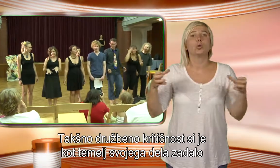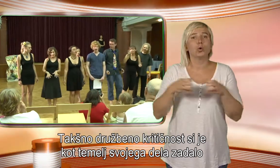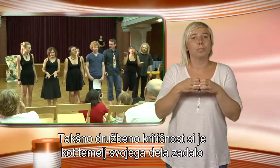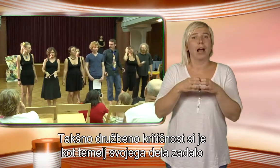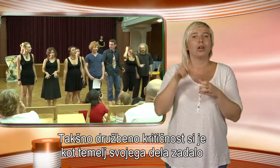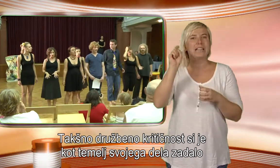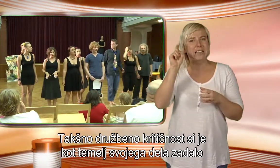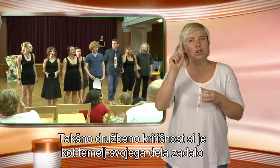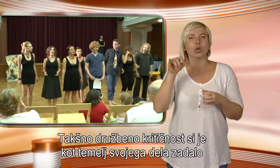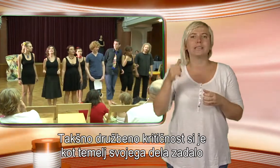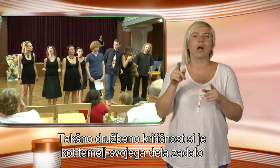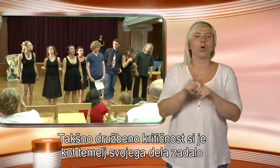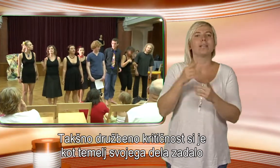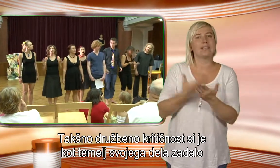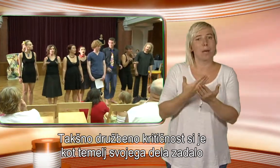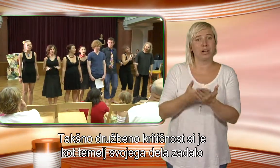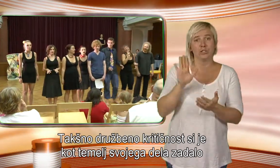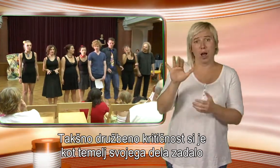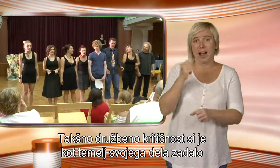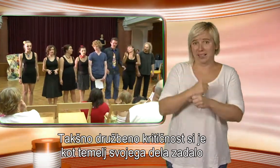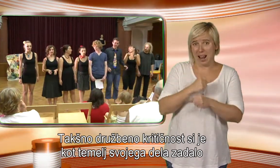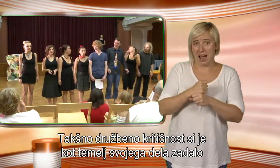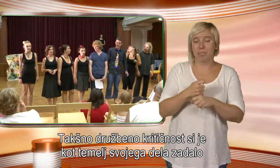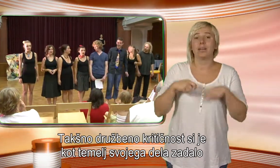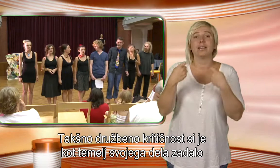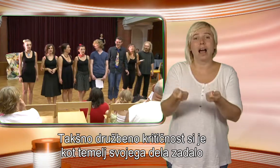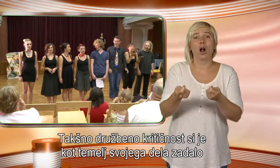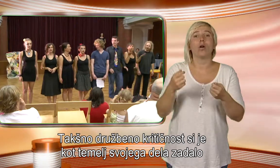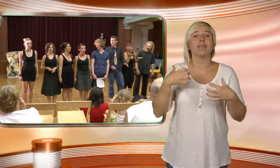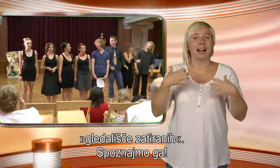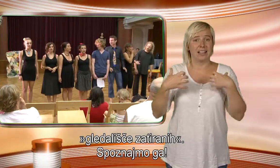Takšno družbeno kritičnost si je kot temelj svojega dela zadalo Gledališče zatiranih.